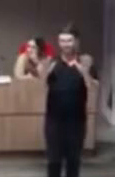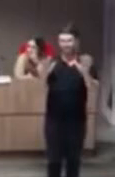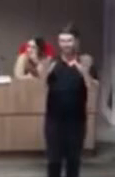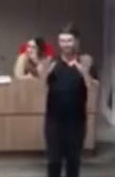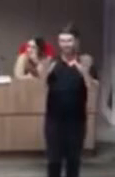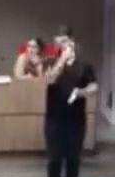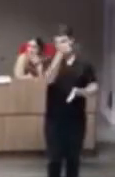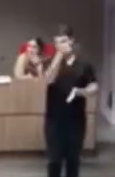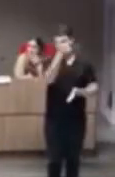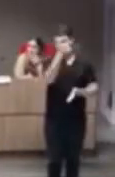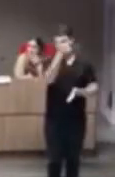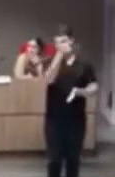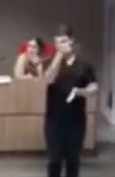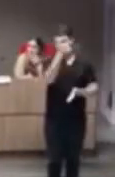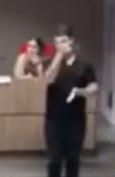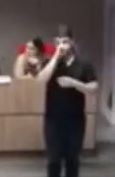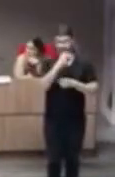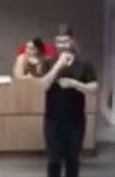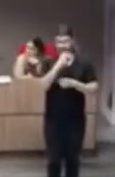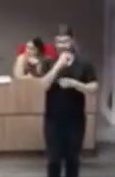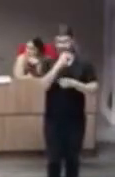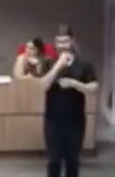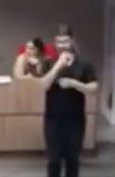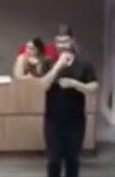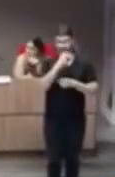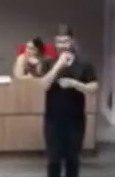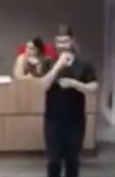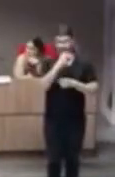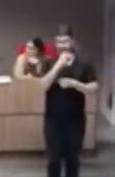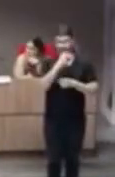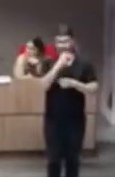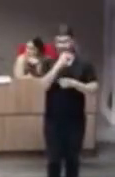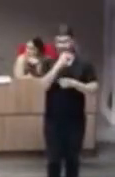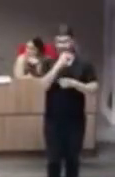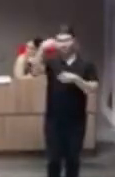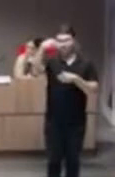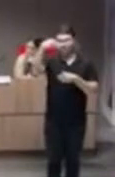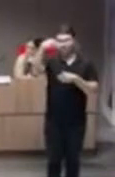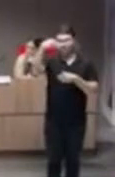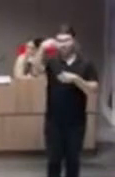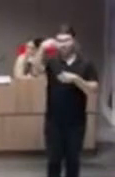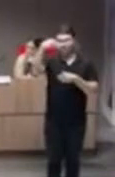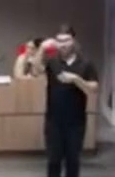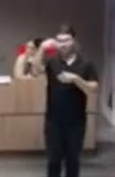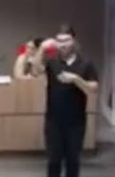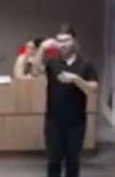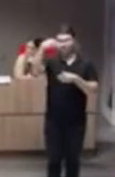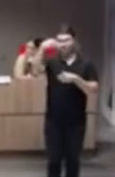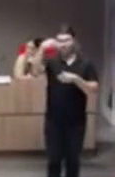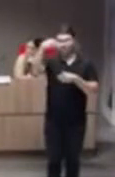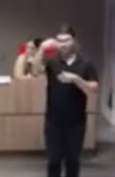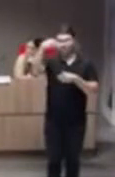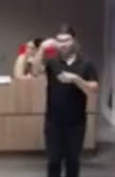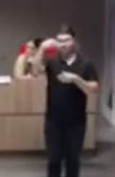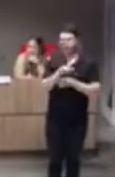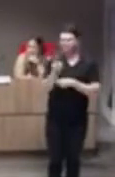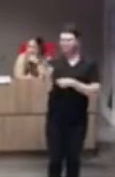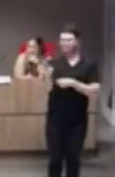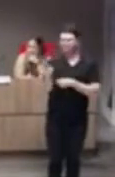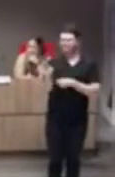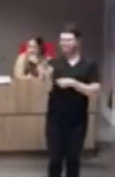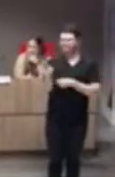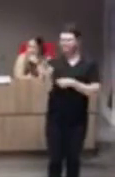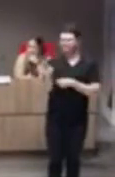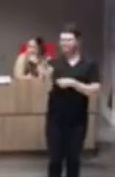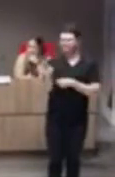que eu fui, por exemplo, em São Paulo, dentro do hospital psiquiátrico já tinha um... Como que chama